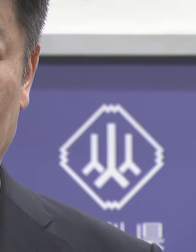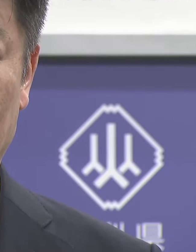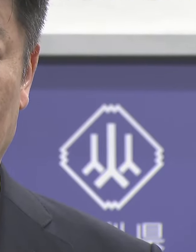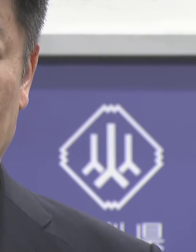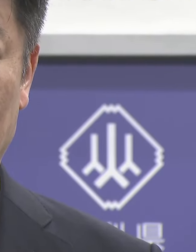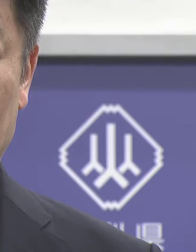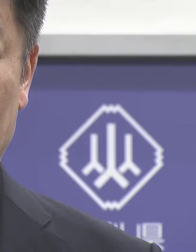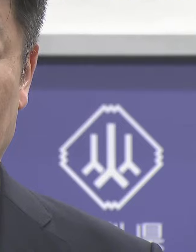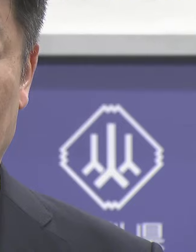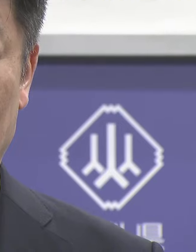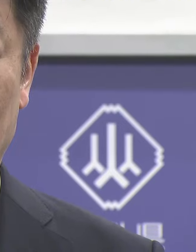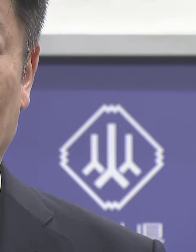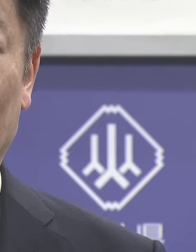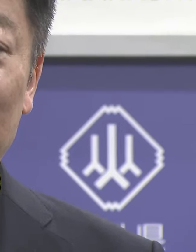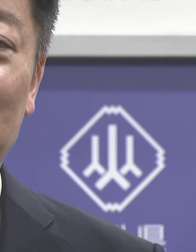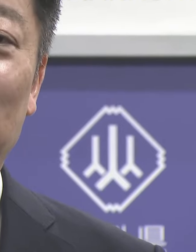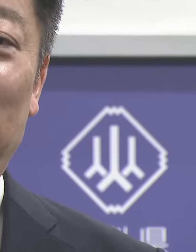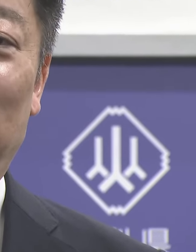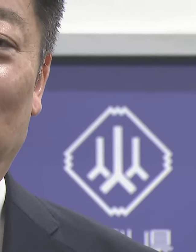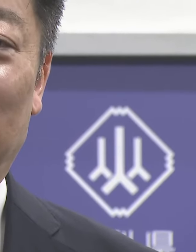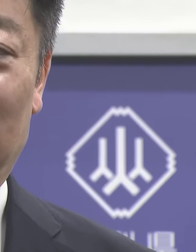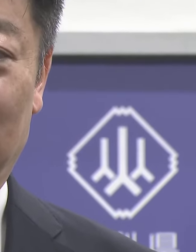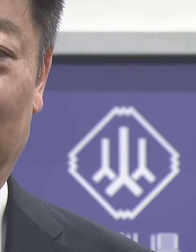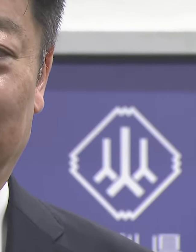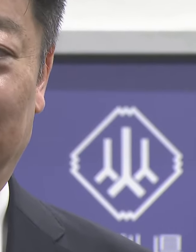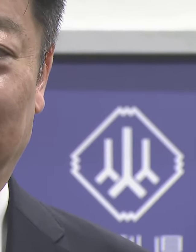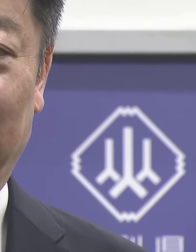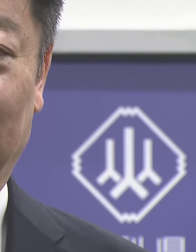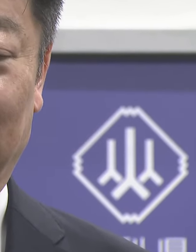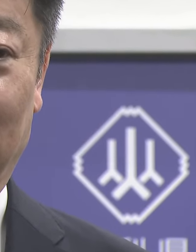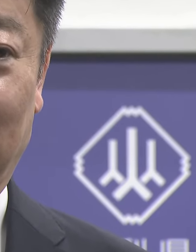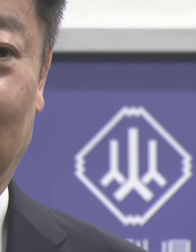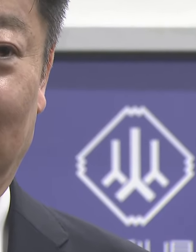管された金庫は同じ金庫でしょうか。 あの複数の金庫を持ってます、